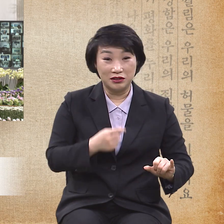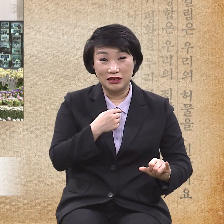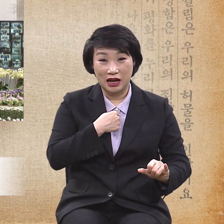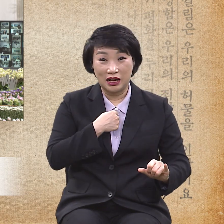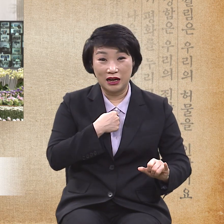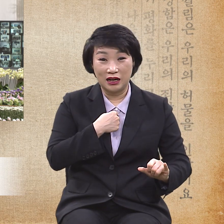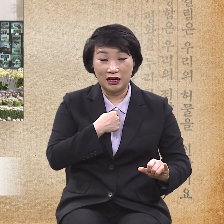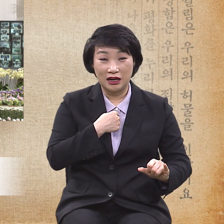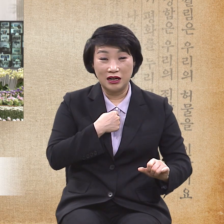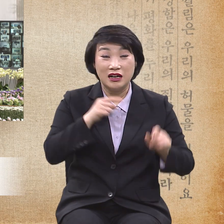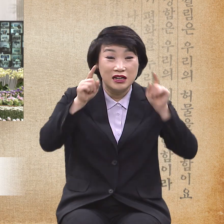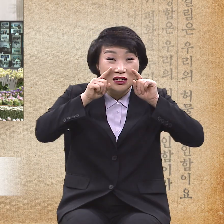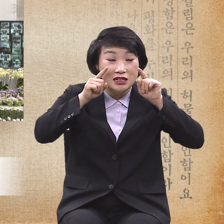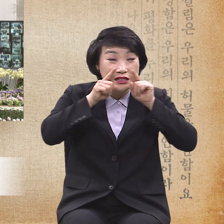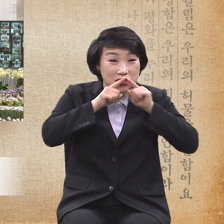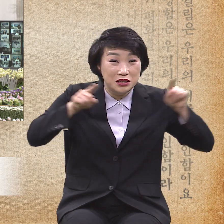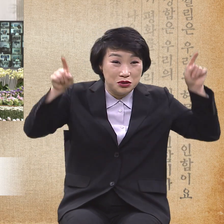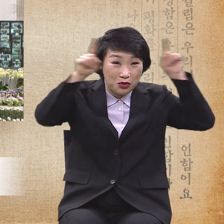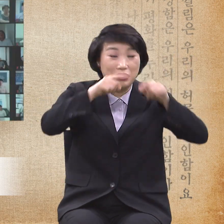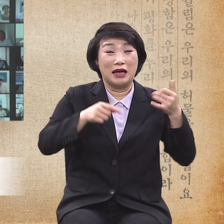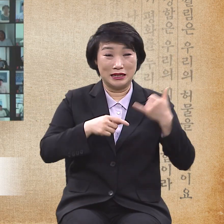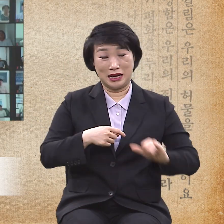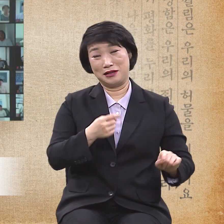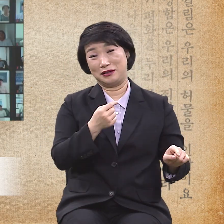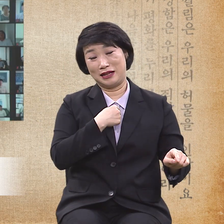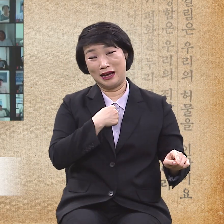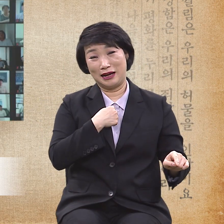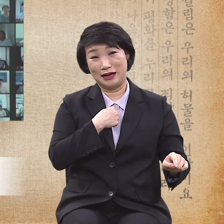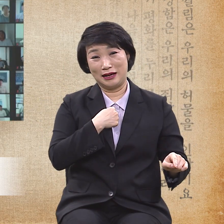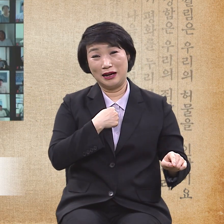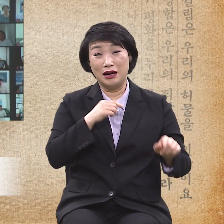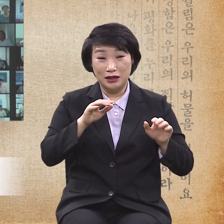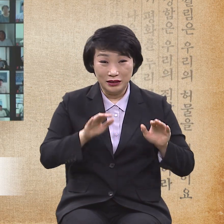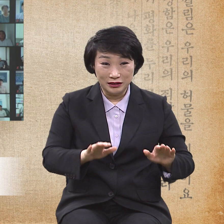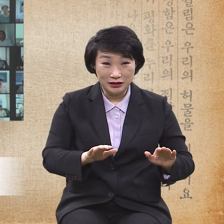자식이요, 지옥의 자식이